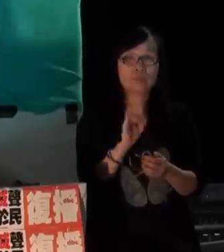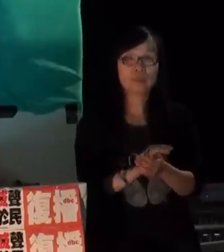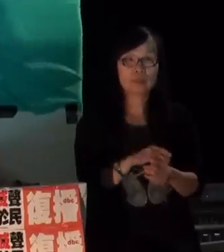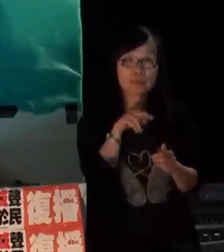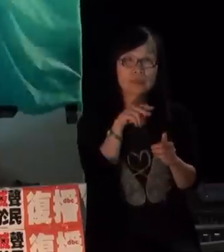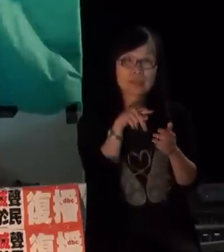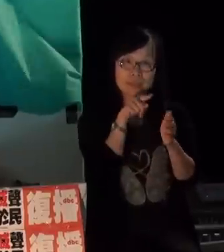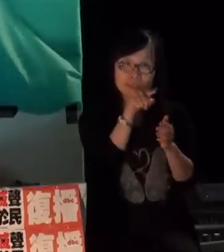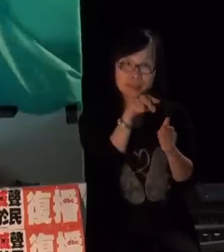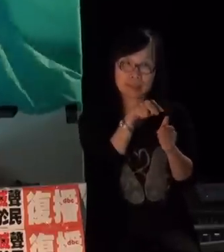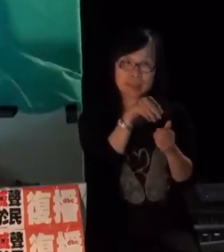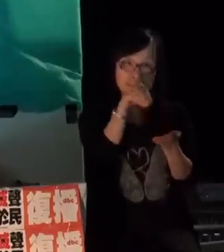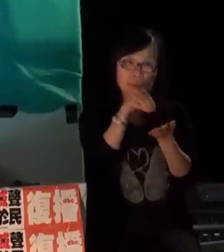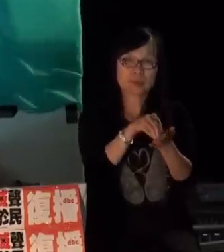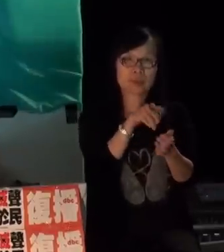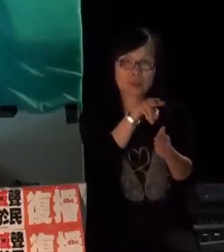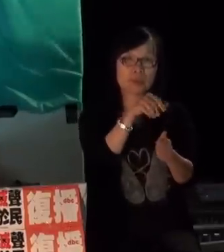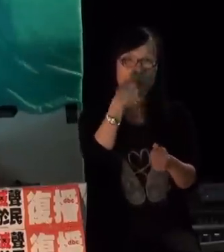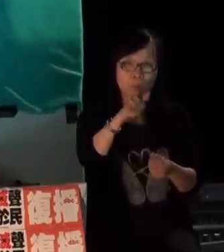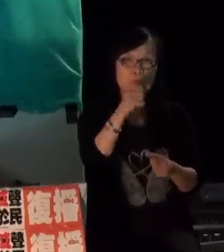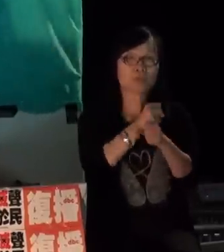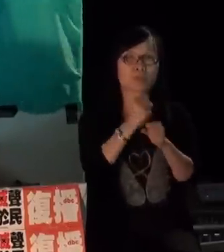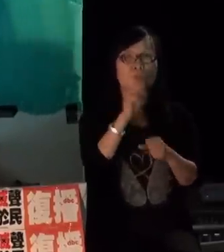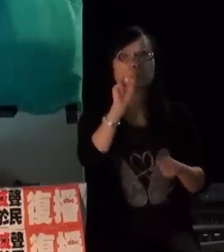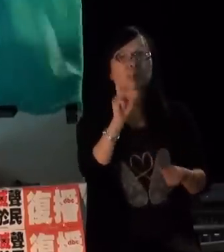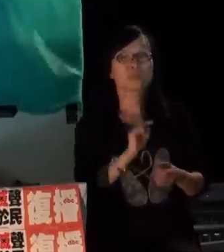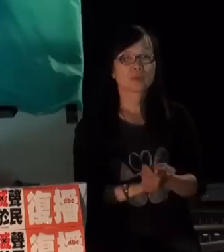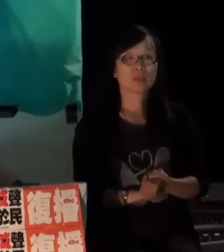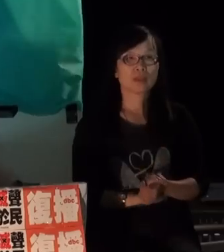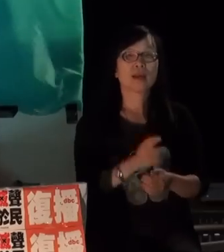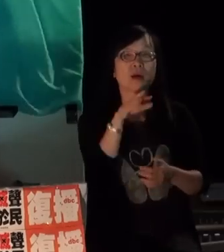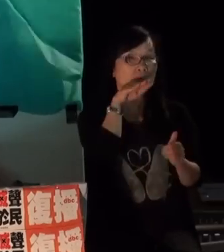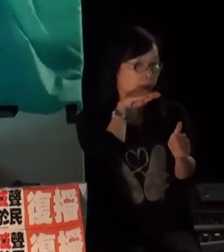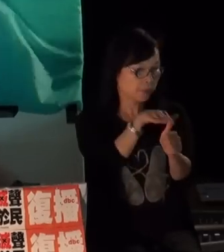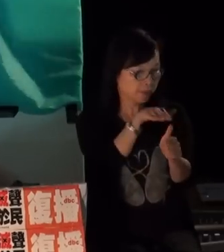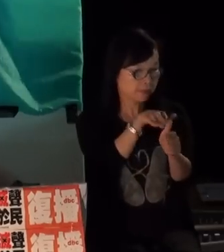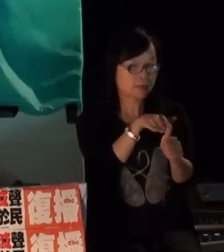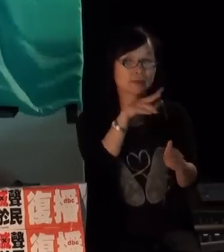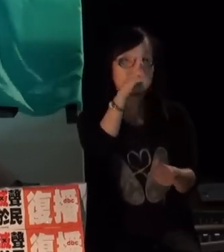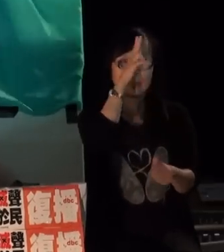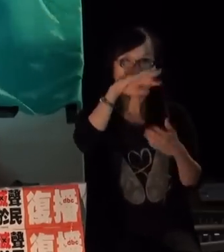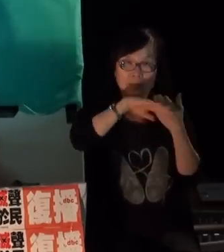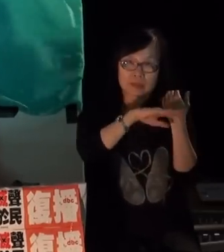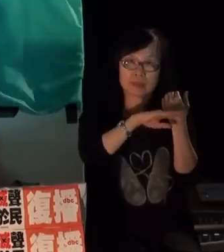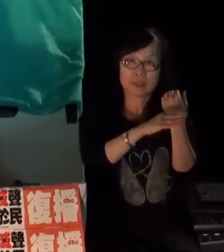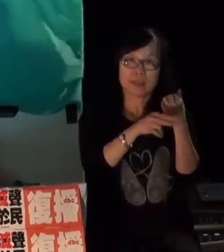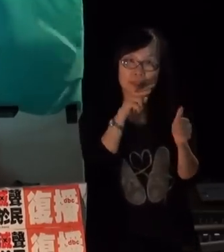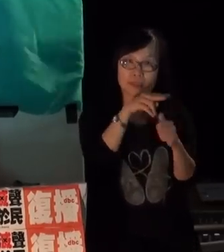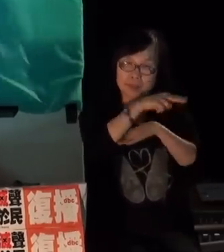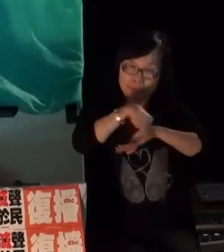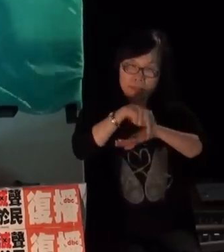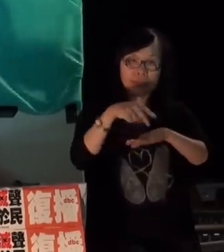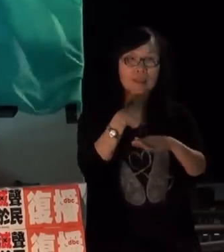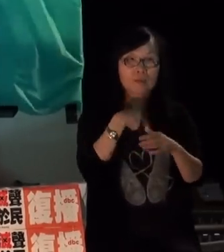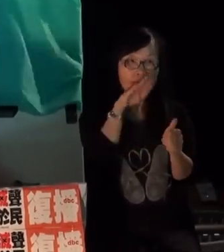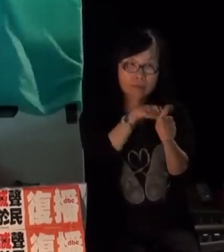指定人哋點樣做，但係 directive 即係話你係俾一個政策上面提醒佢，你個政策應該係咁嘅喎，一